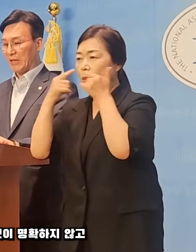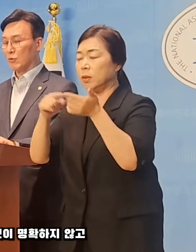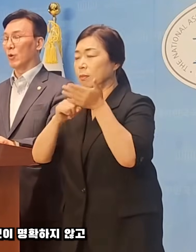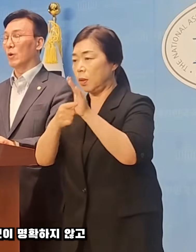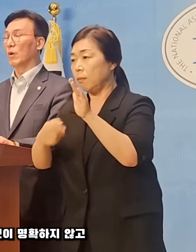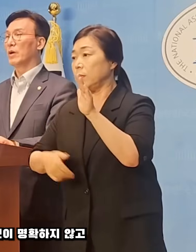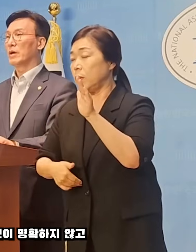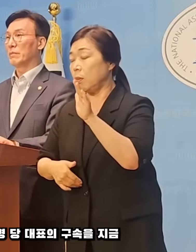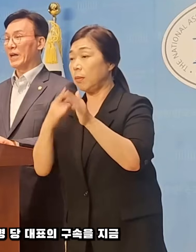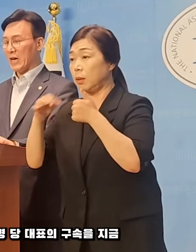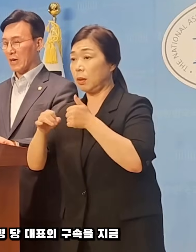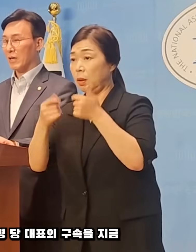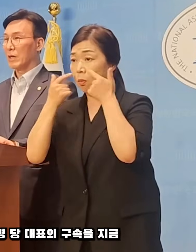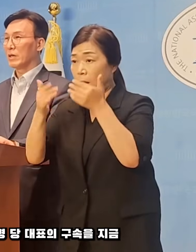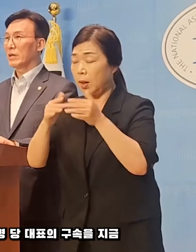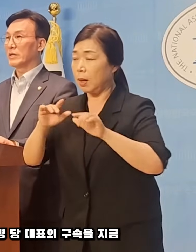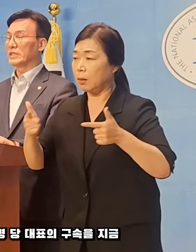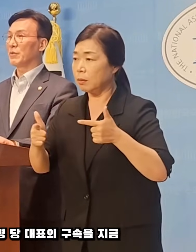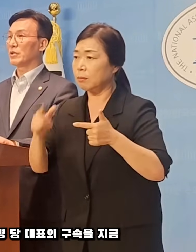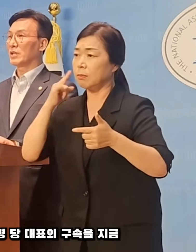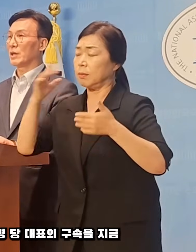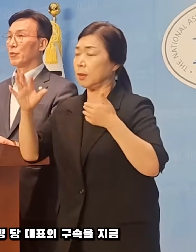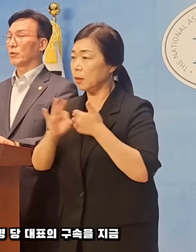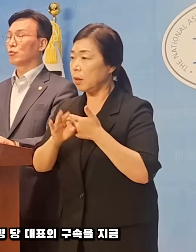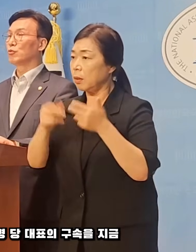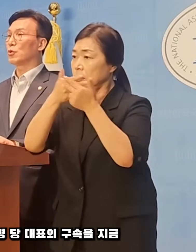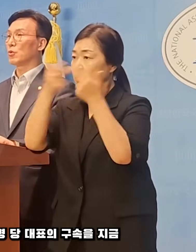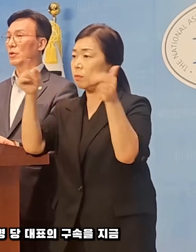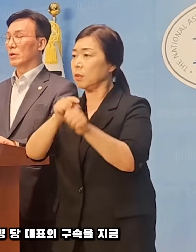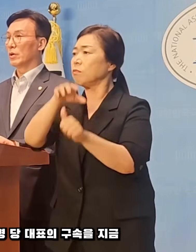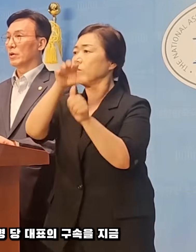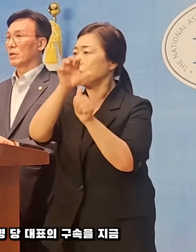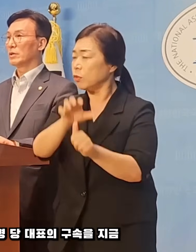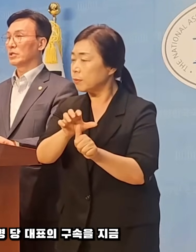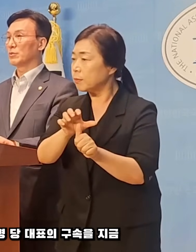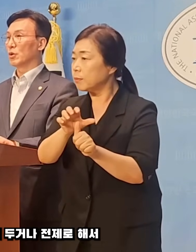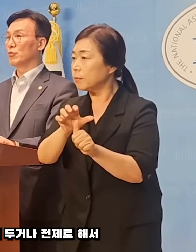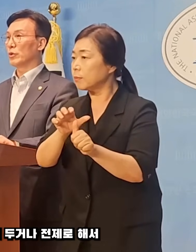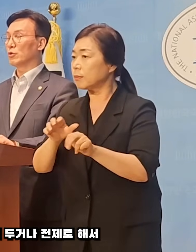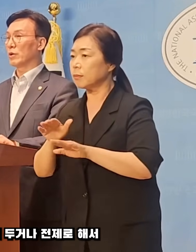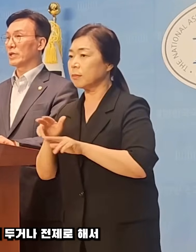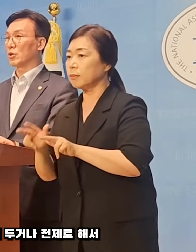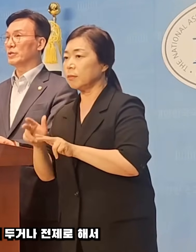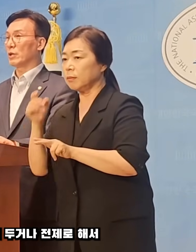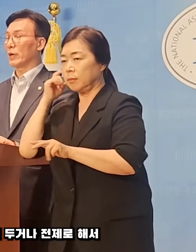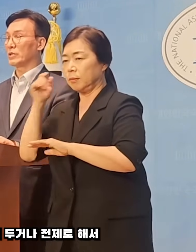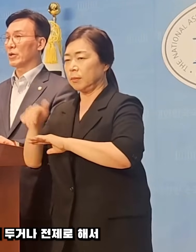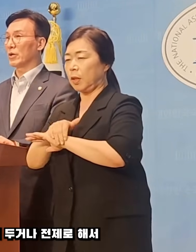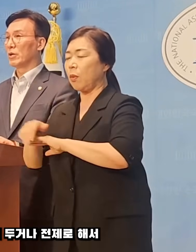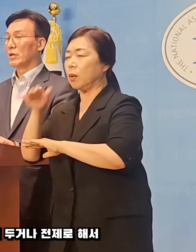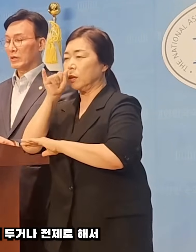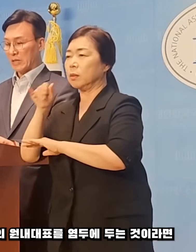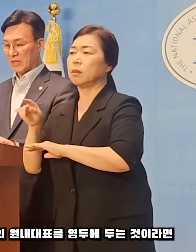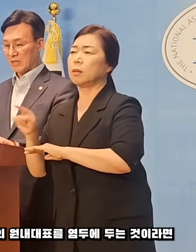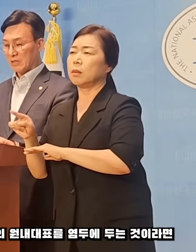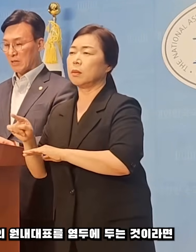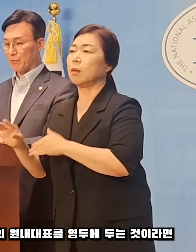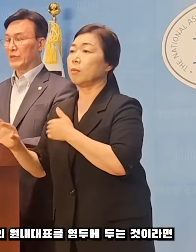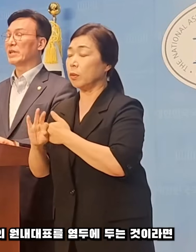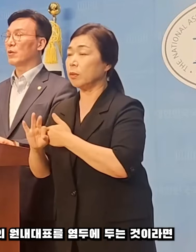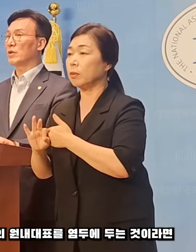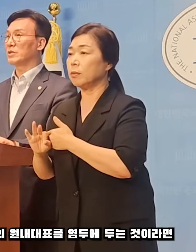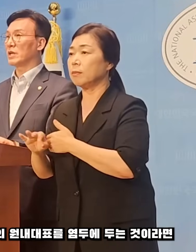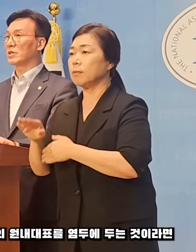명확하지 않고 만약 이재명 당대표의 구속을 지금 염두에 두거나 전제로 해서